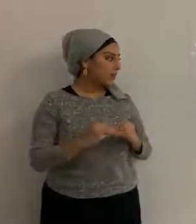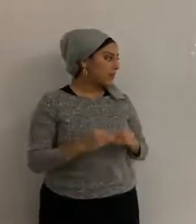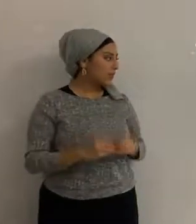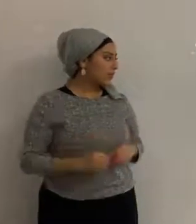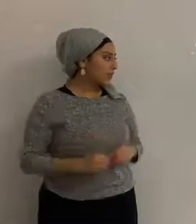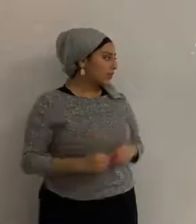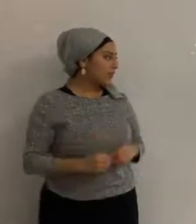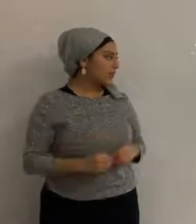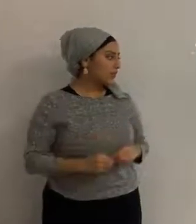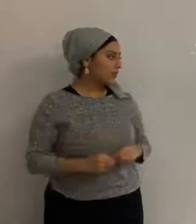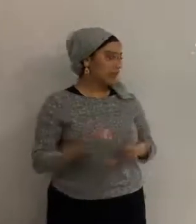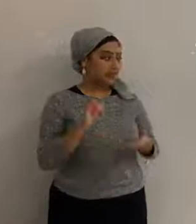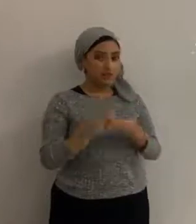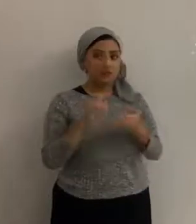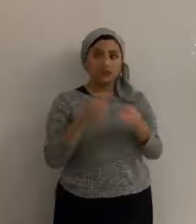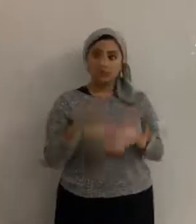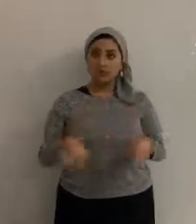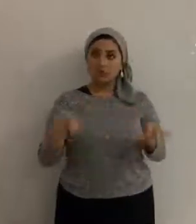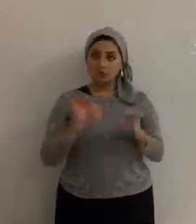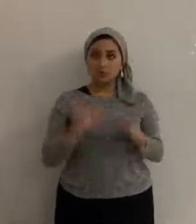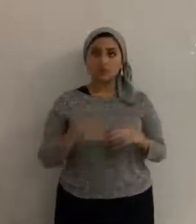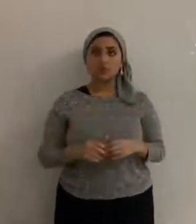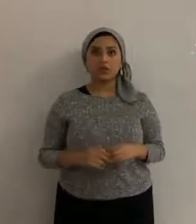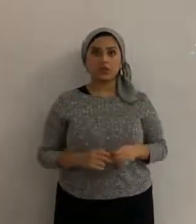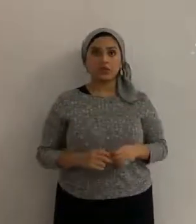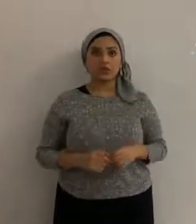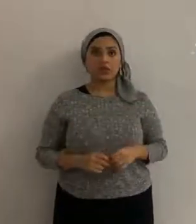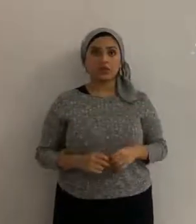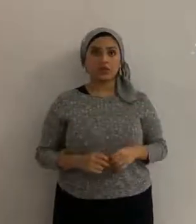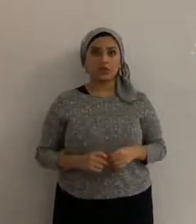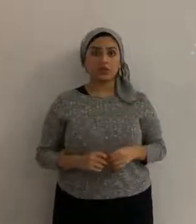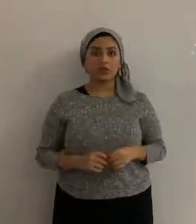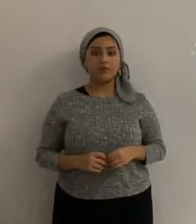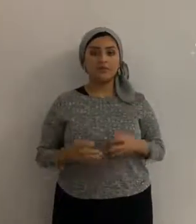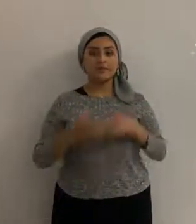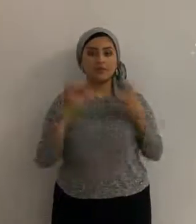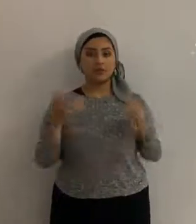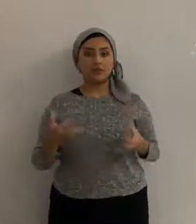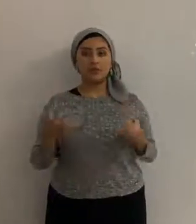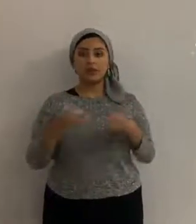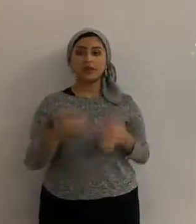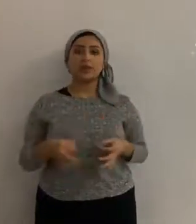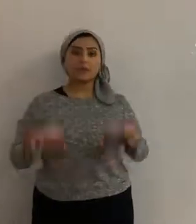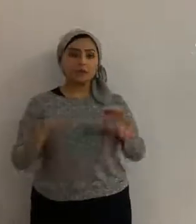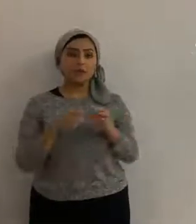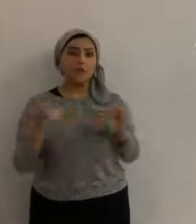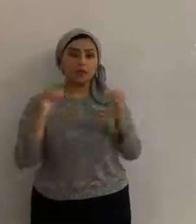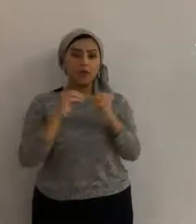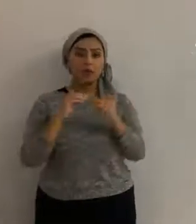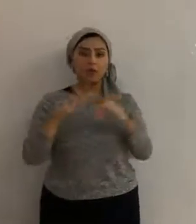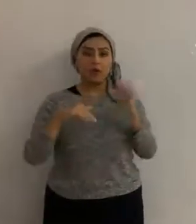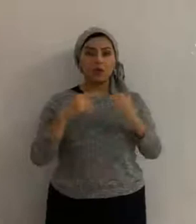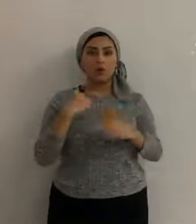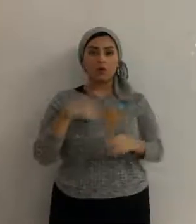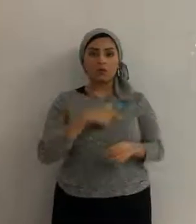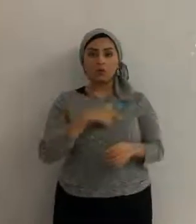es importante, muy importante, más de lo que creemos, amado Sahin.